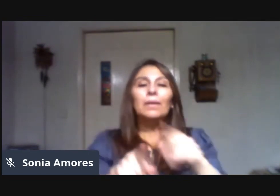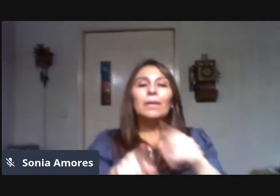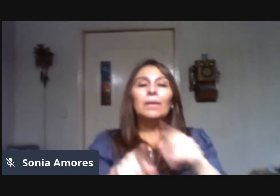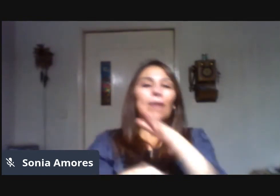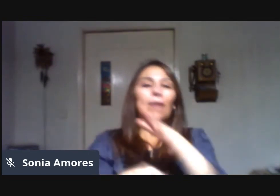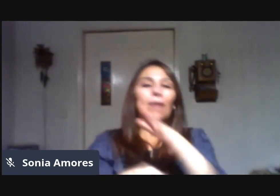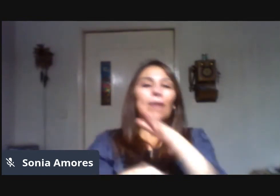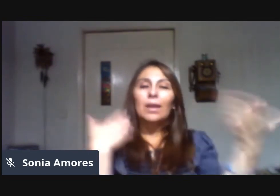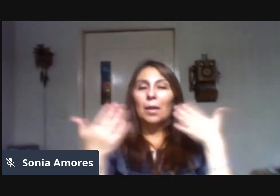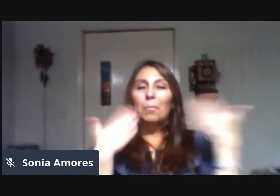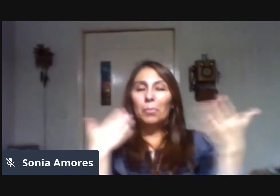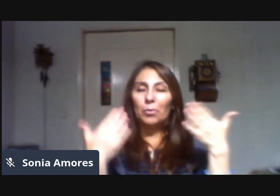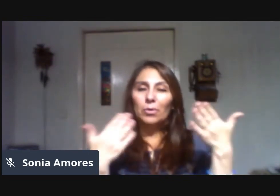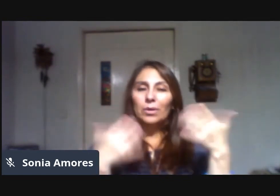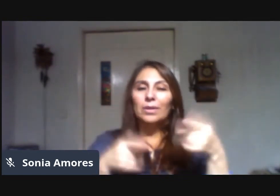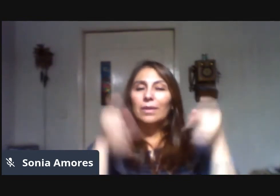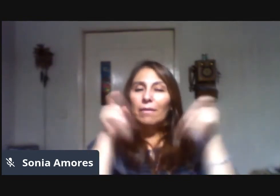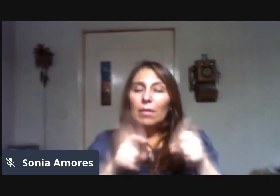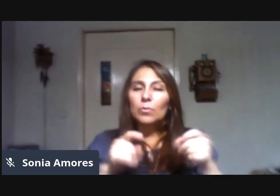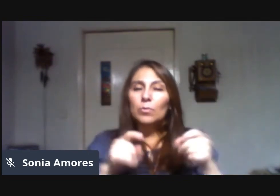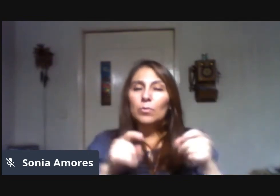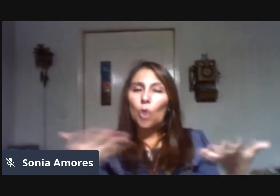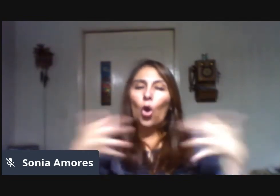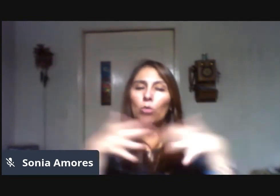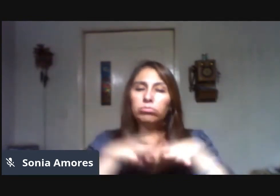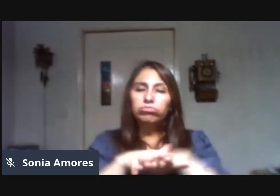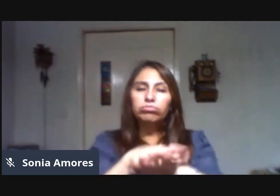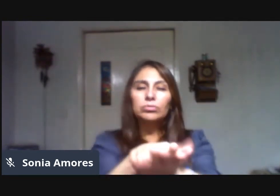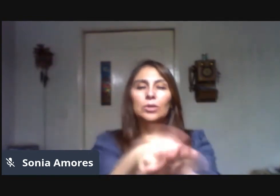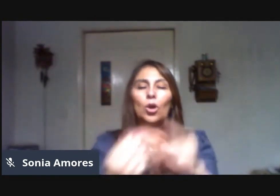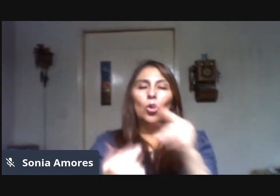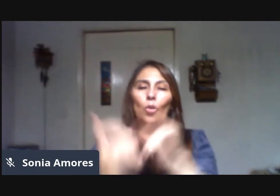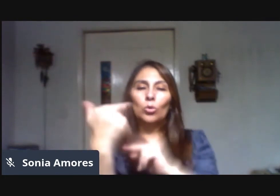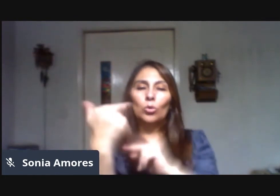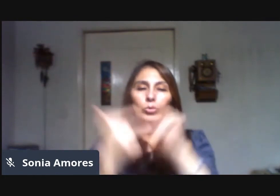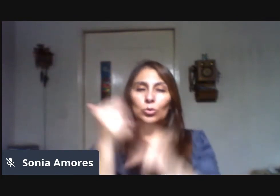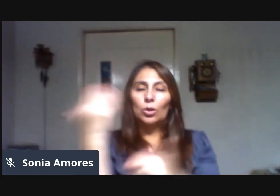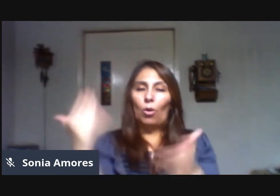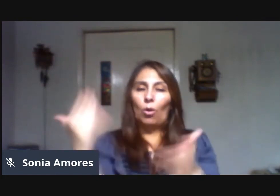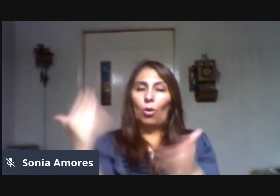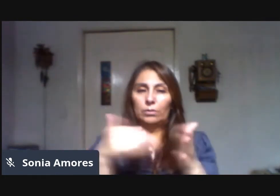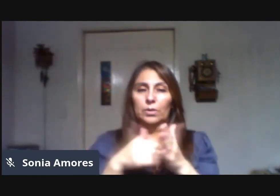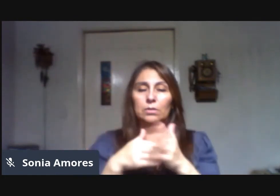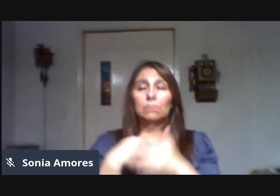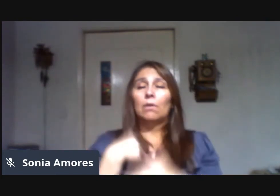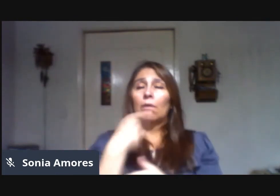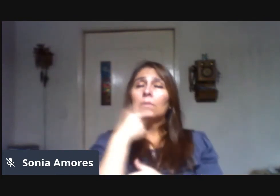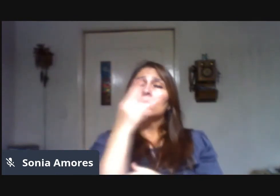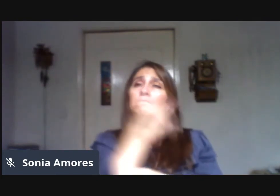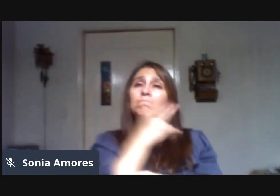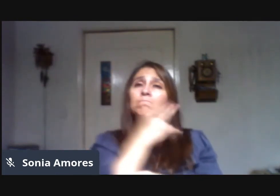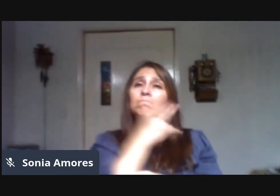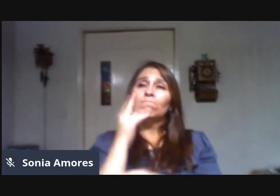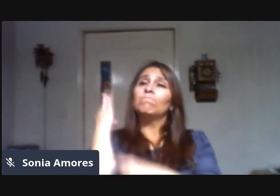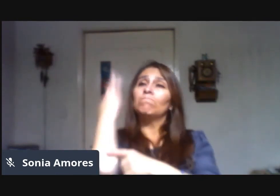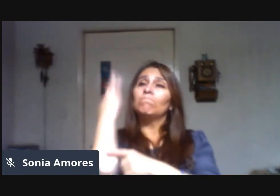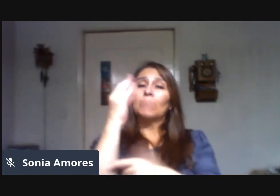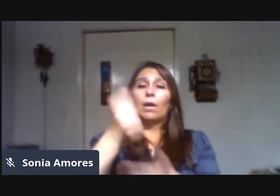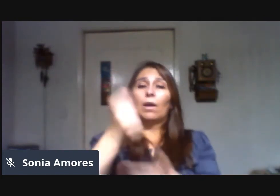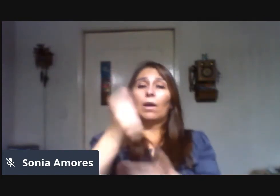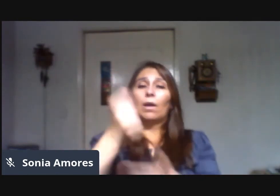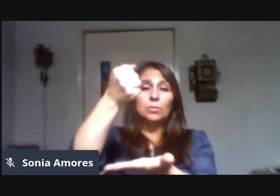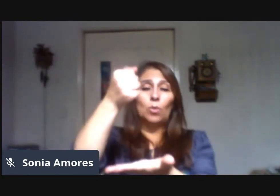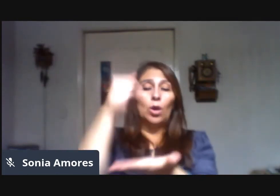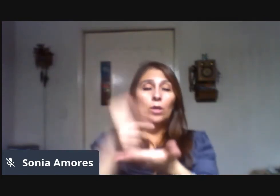que toca retejer. De tal manera que la famosa promesa del capitalismo es una gran promesa